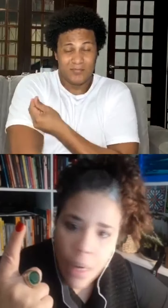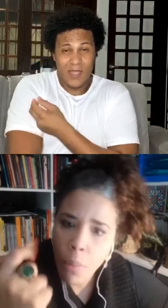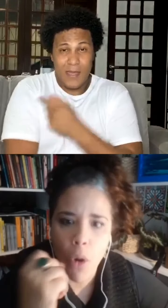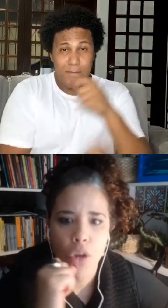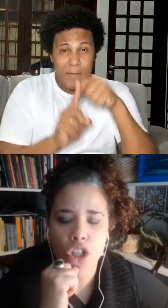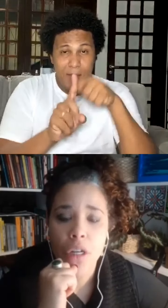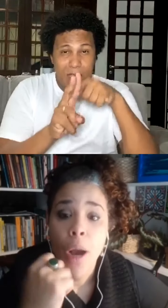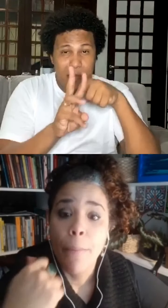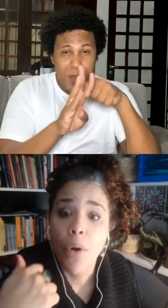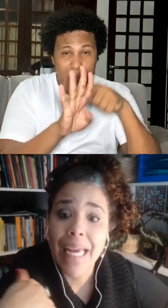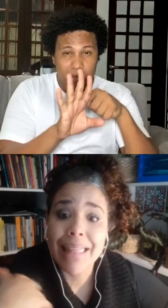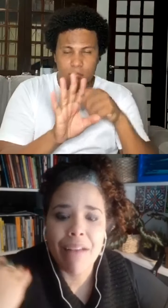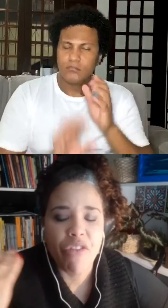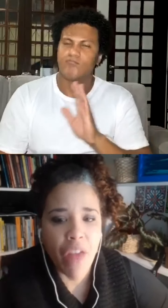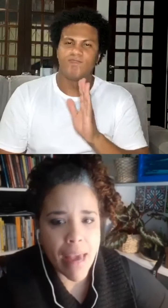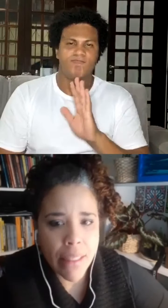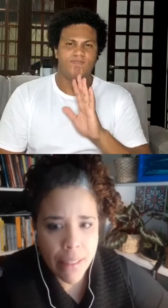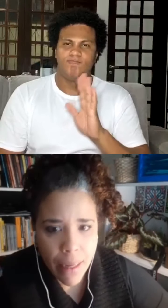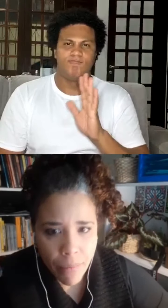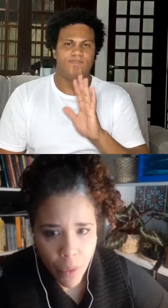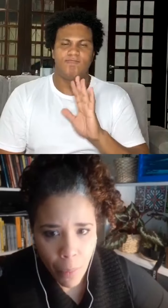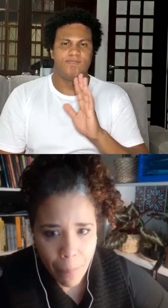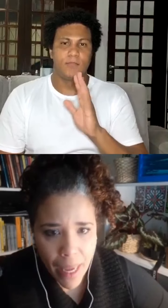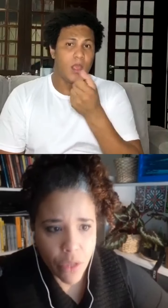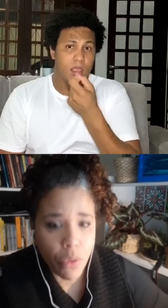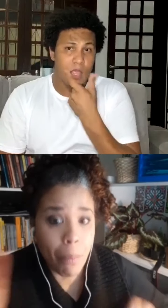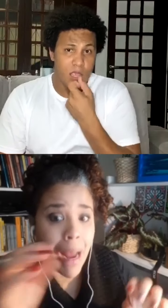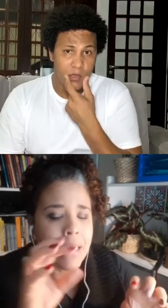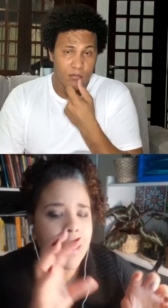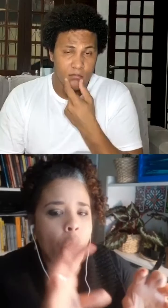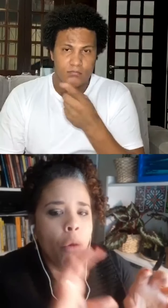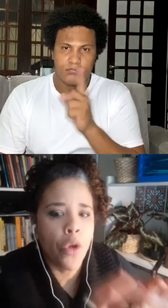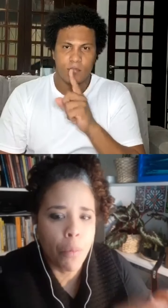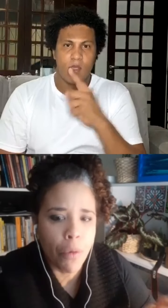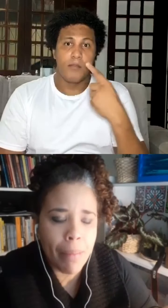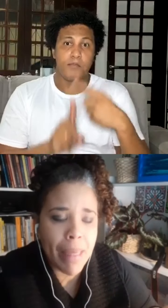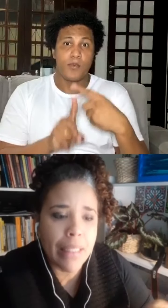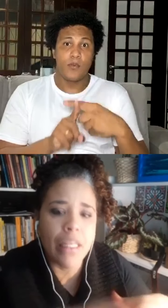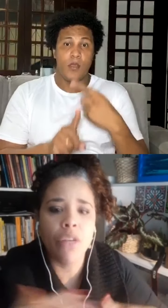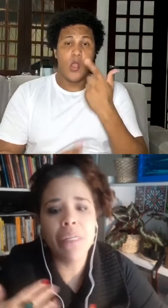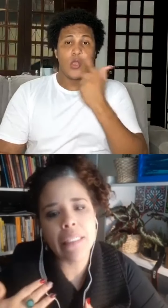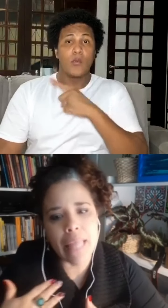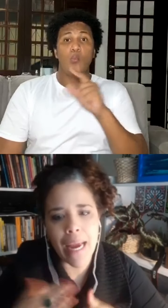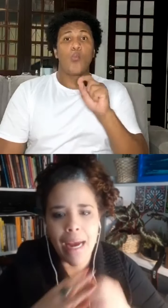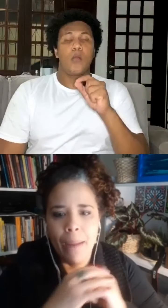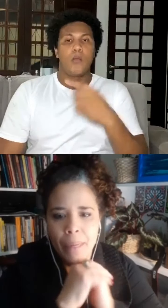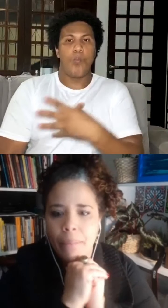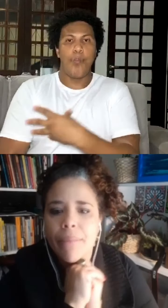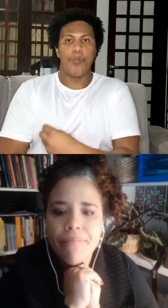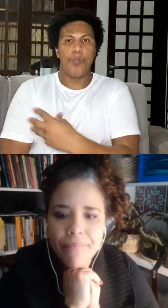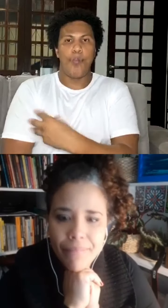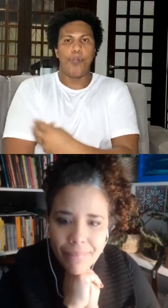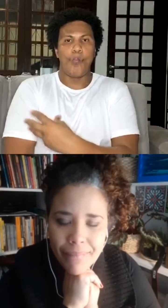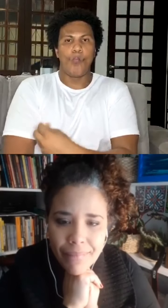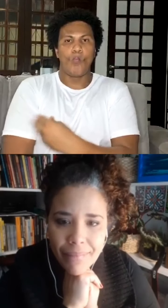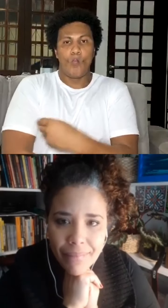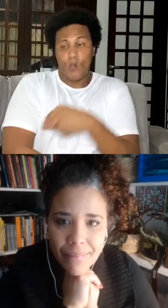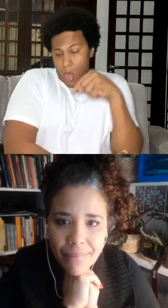não pode, porque atravessa o peito, passa hormônio para o bebezinho e seca a mama.